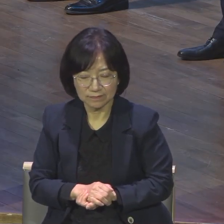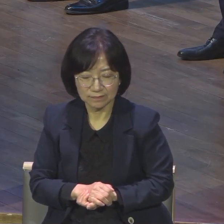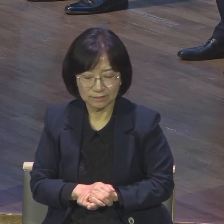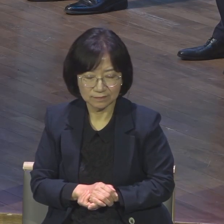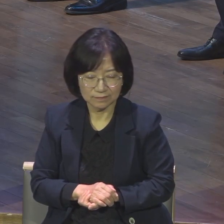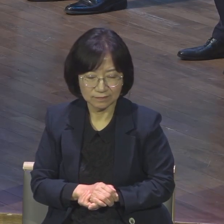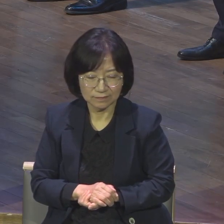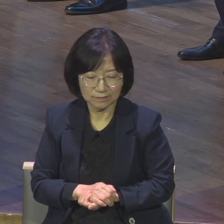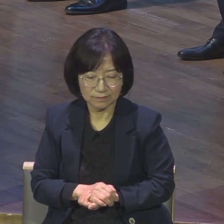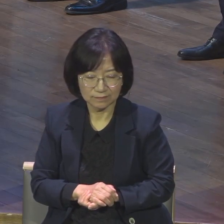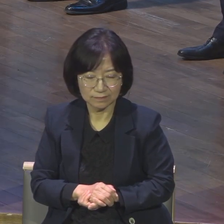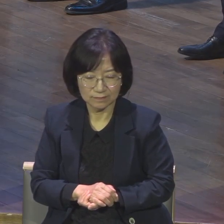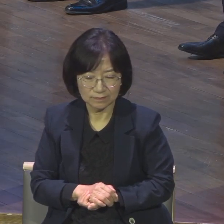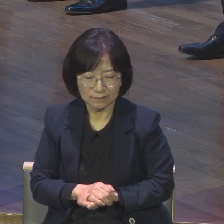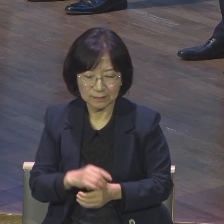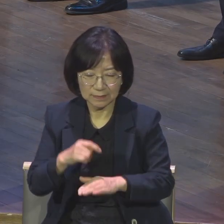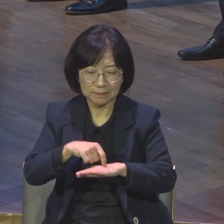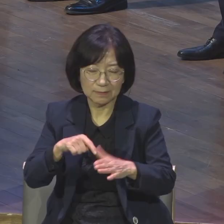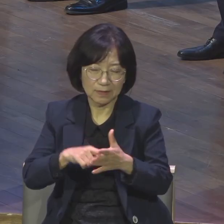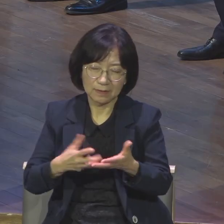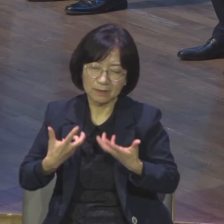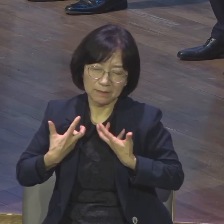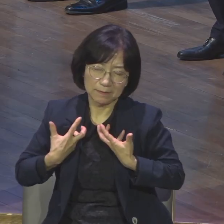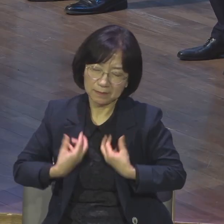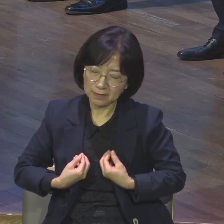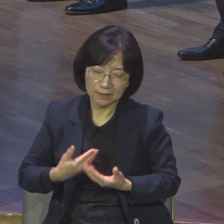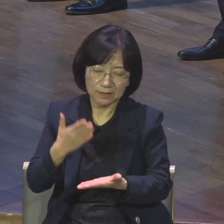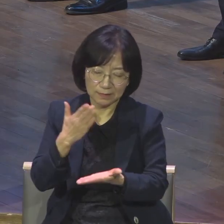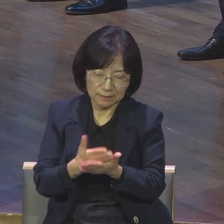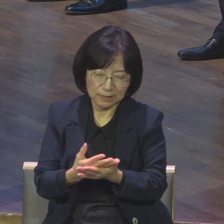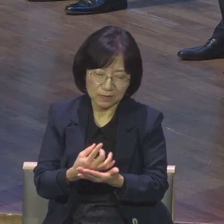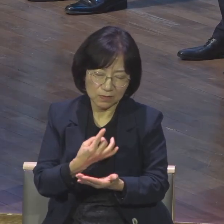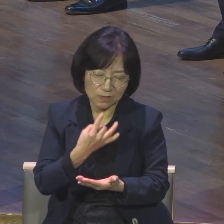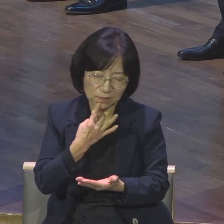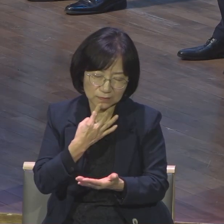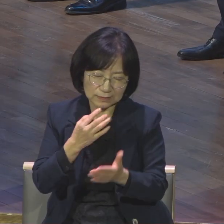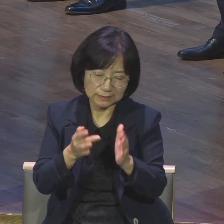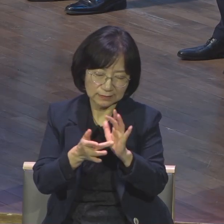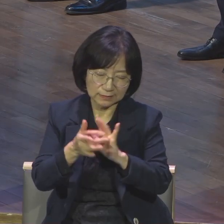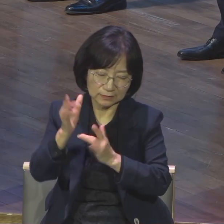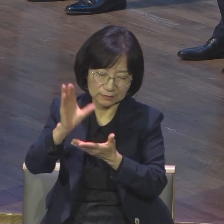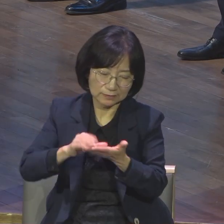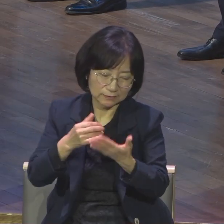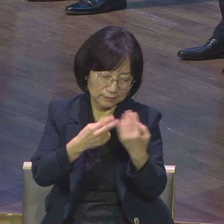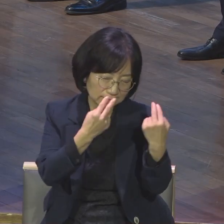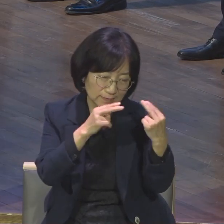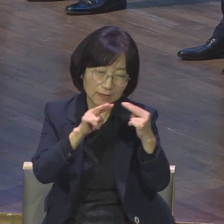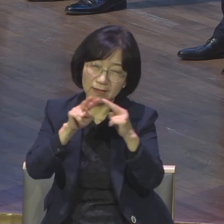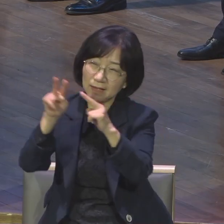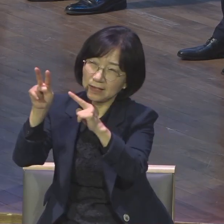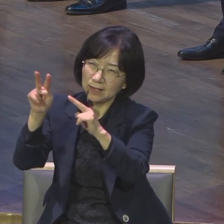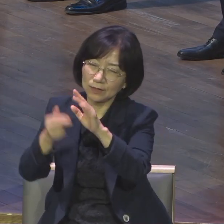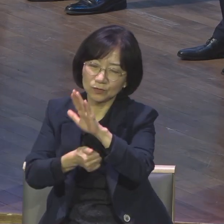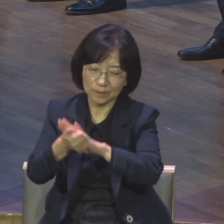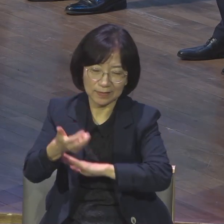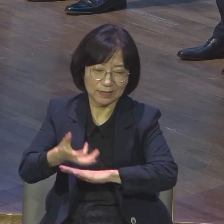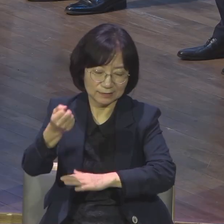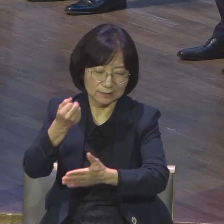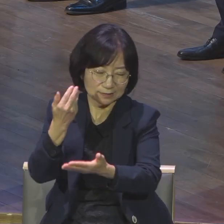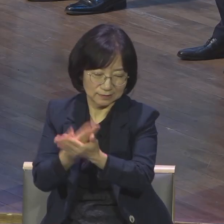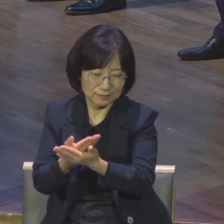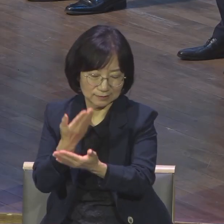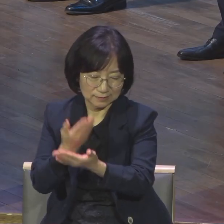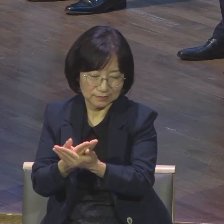하여 주옵소서. 낙심하지 아니하고 오직 예수만 바라보며 하나님의 하실 일을 소망하게 하여 주옵소서. 갈렙에게 주신